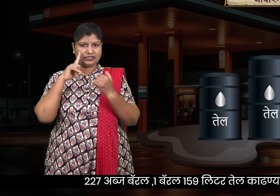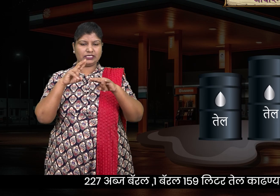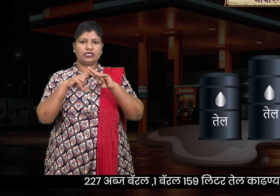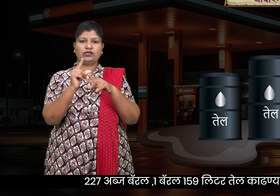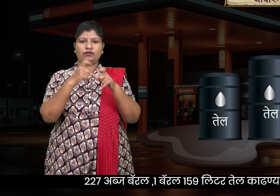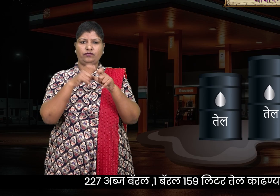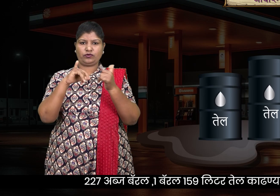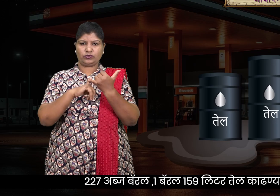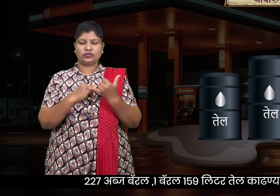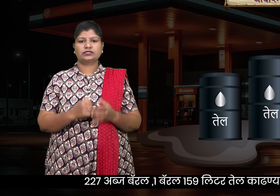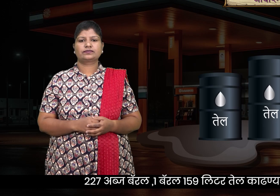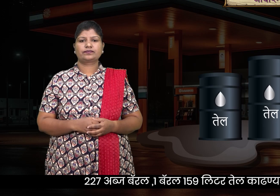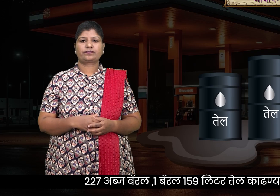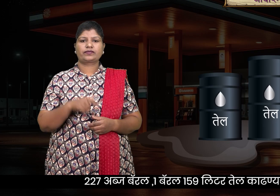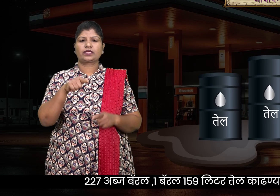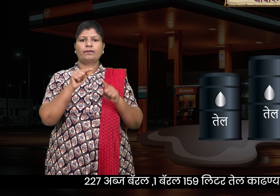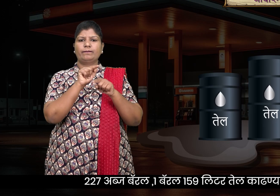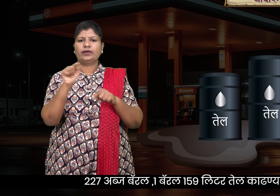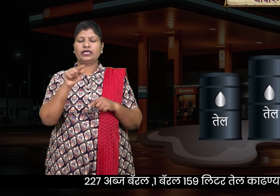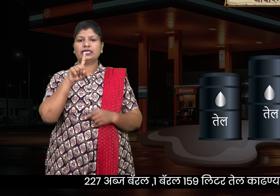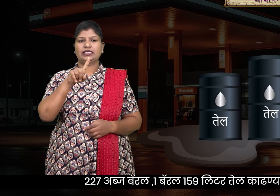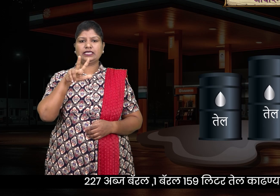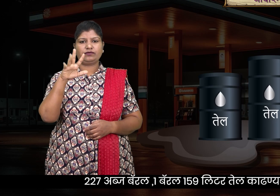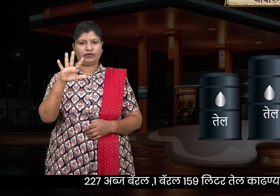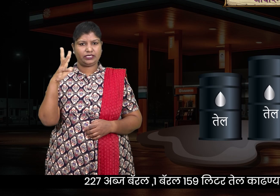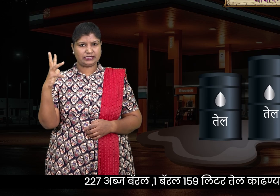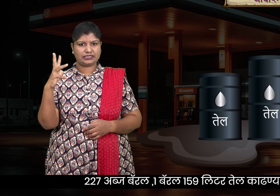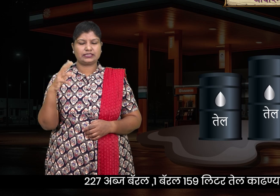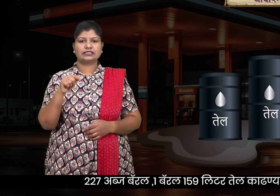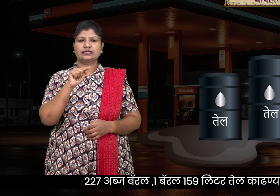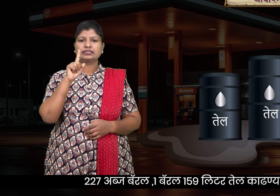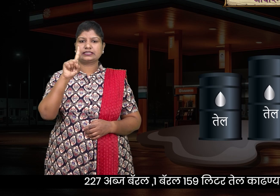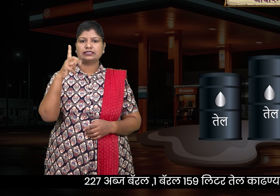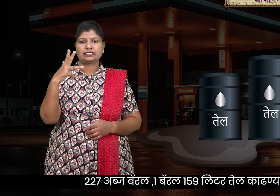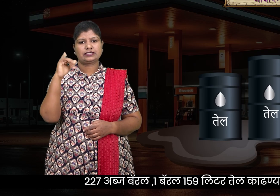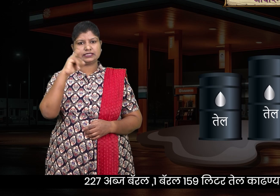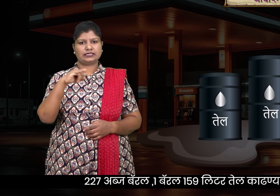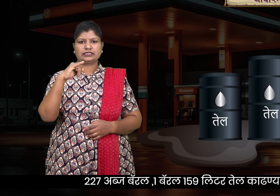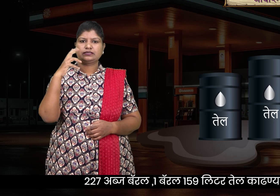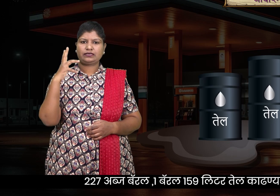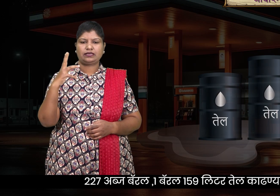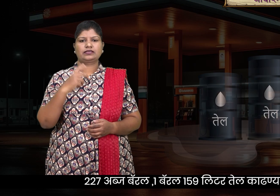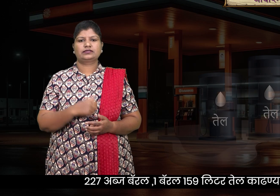227 अब्ज बॅरेल, एक बॅरेल 159 लिटर तेल काढण्यात आले.